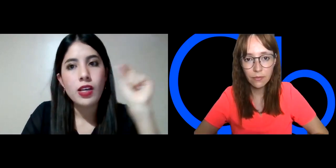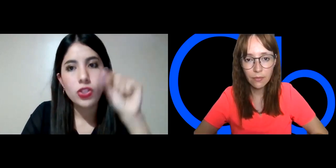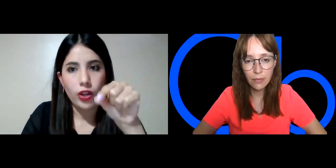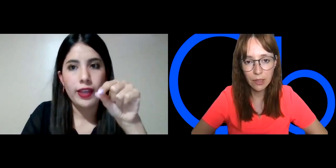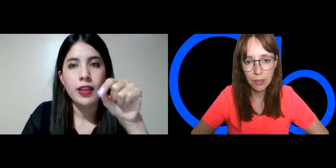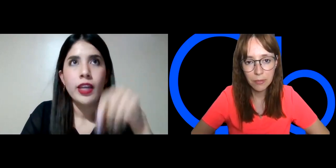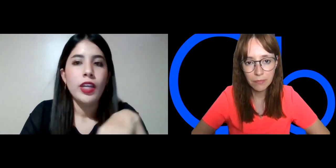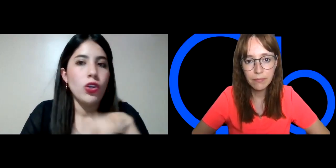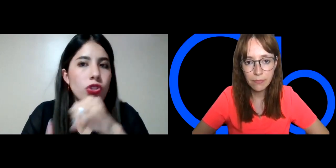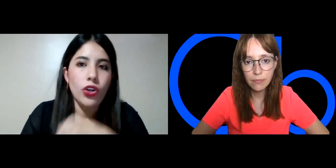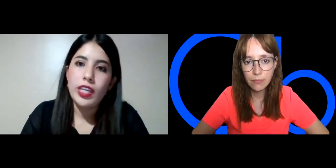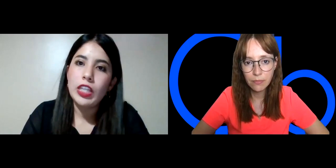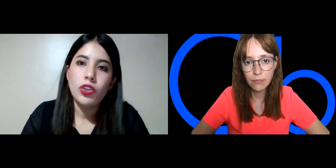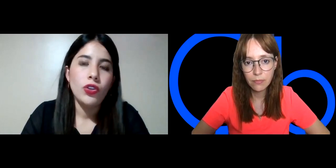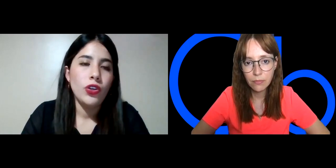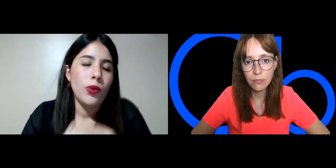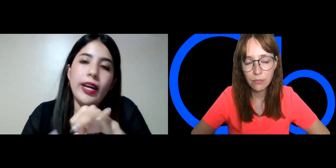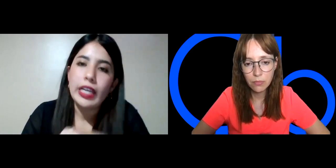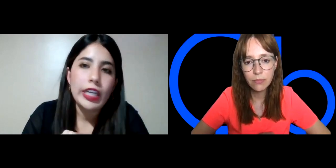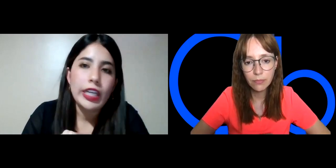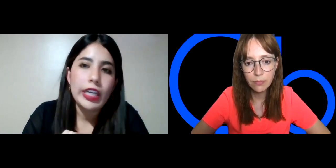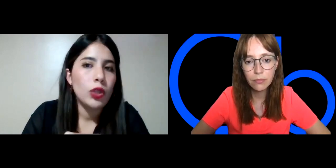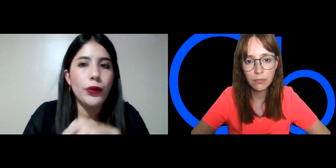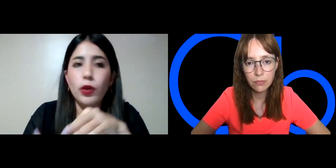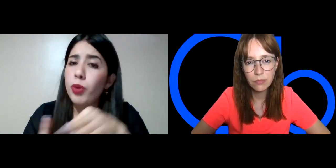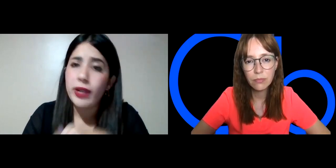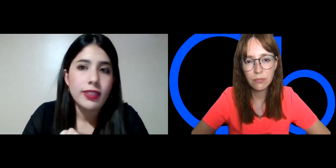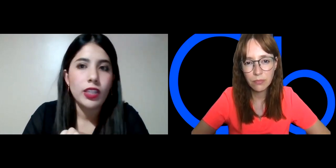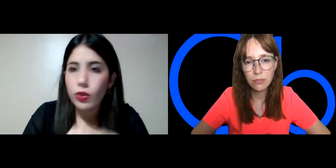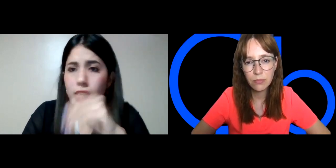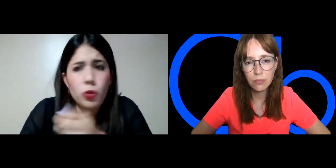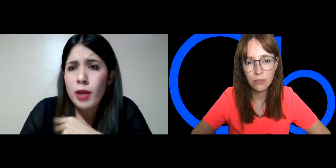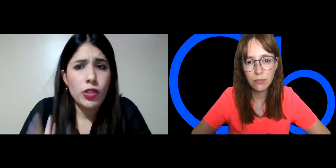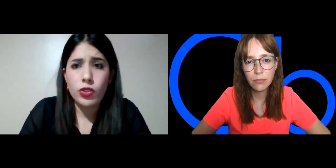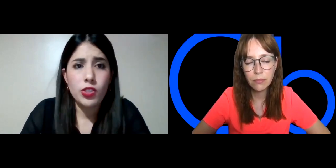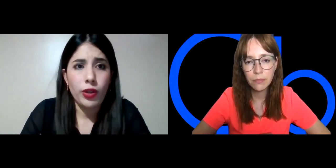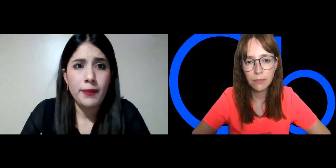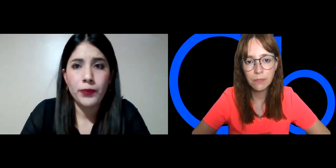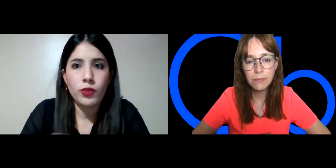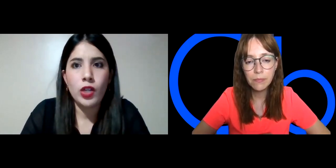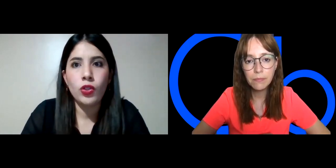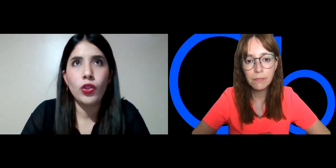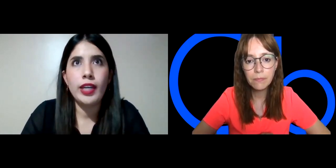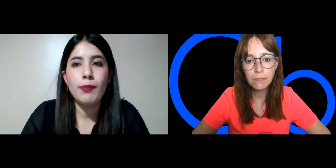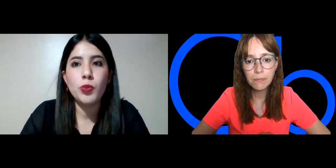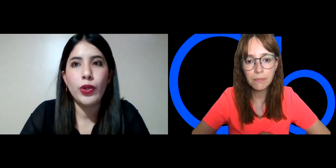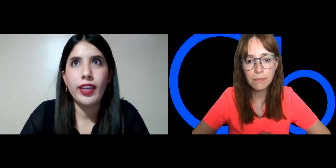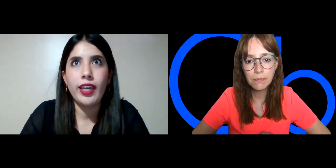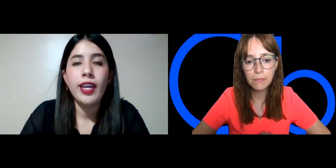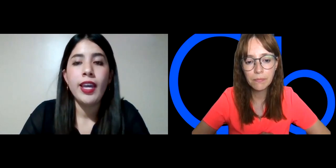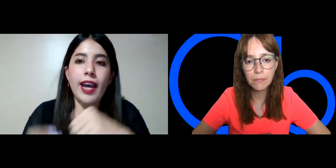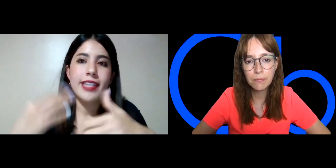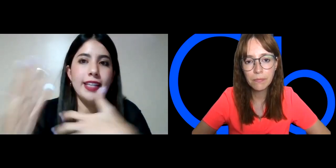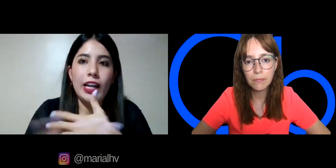persona sorda. No sordito, no angelito, no pobrecito, es una persona sorda. O sea, no tenemos por